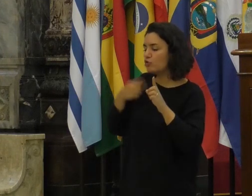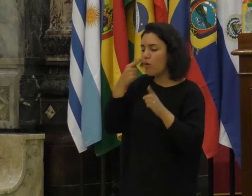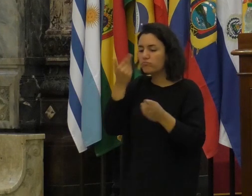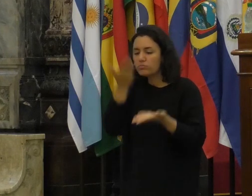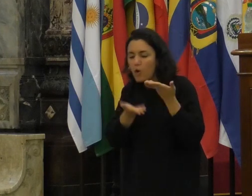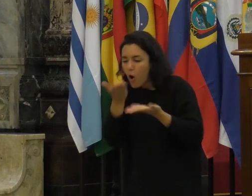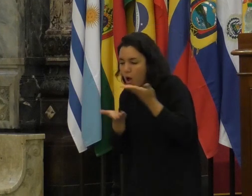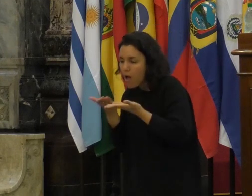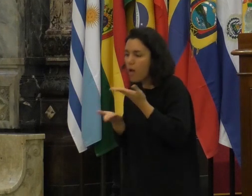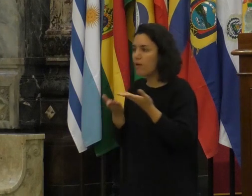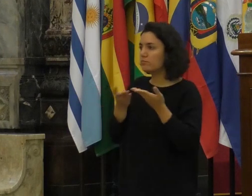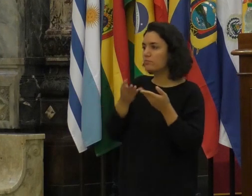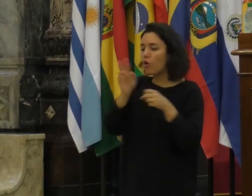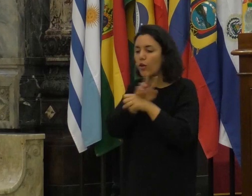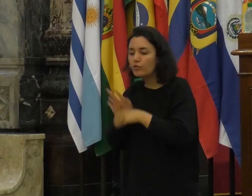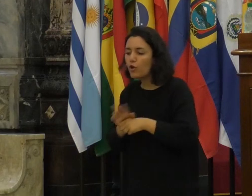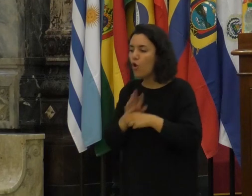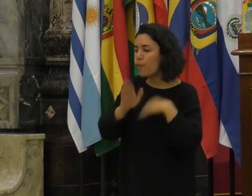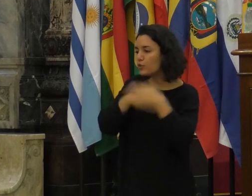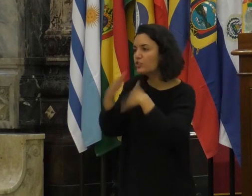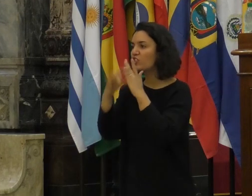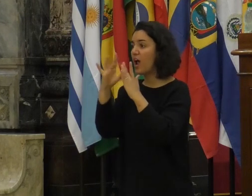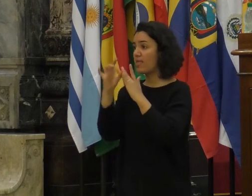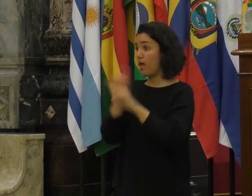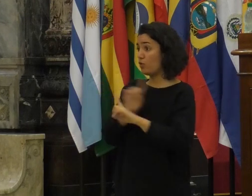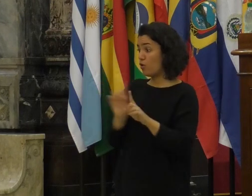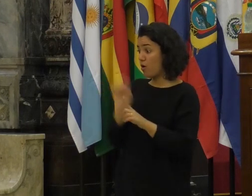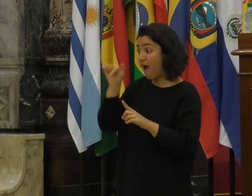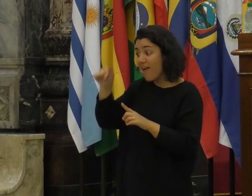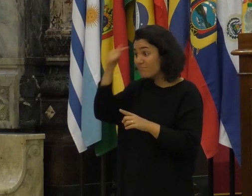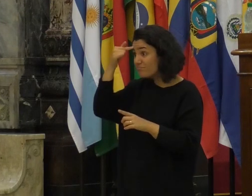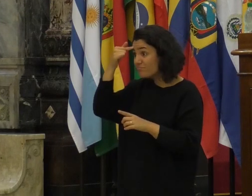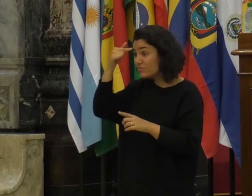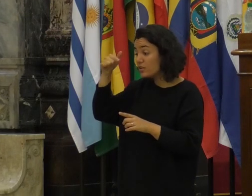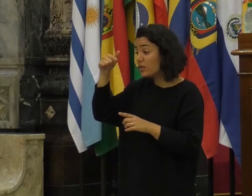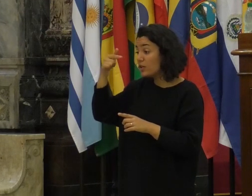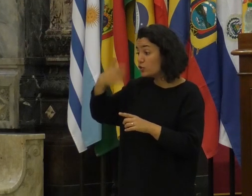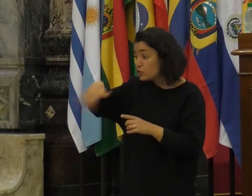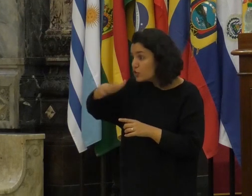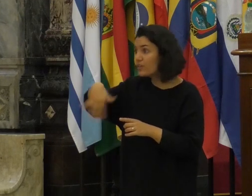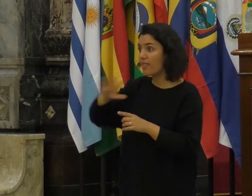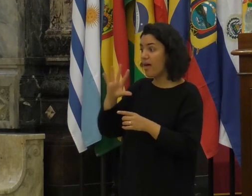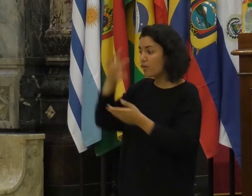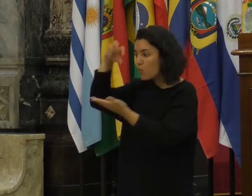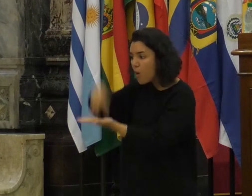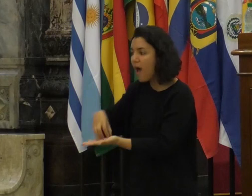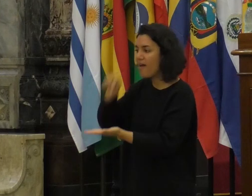proceso, sino el propio contexto de aplicación y el valor en el uso del conocimiento